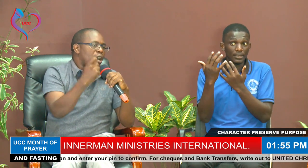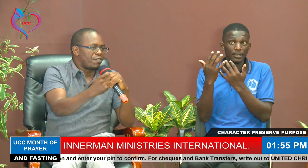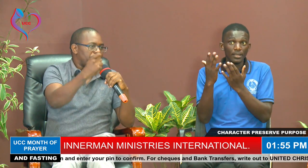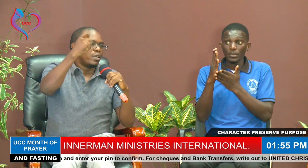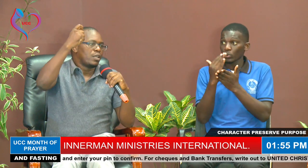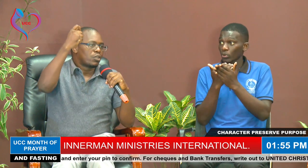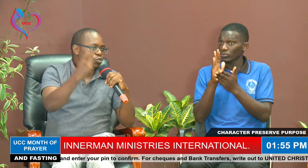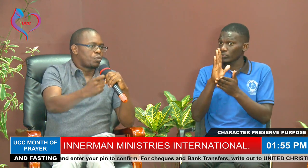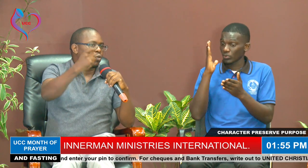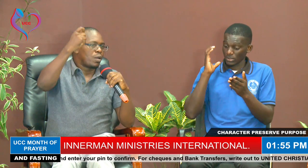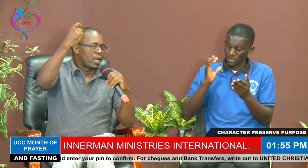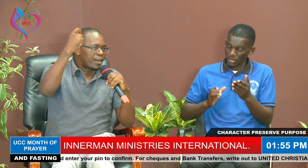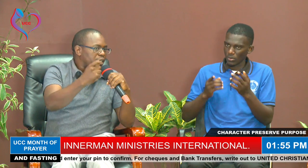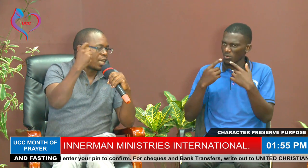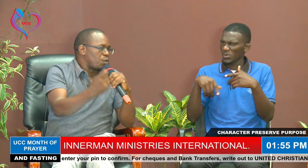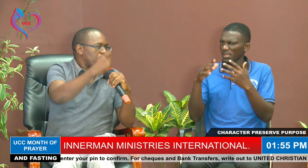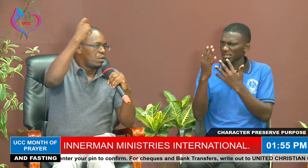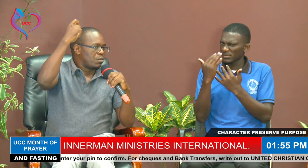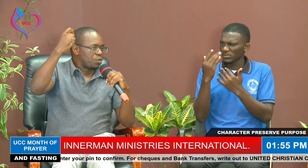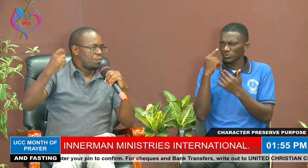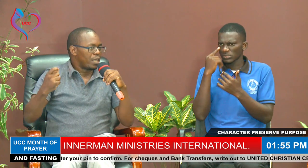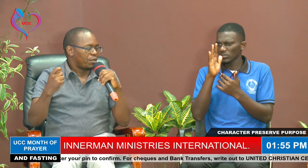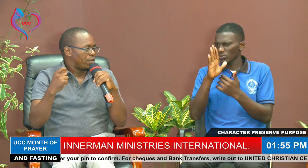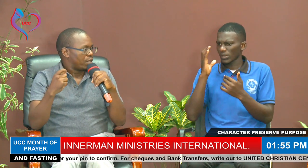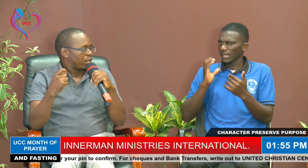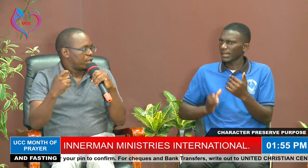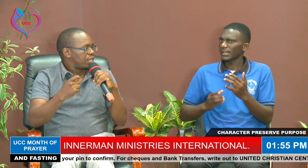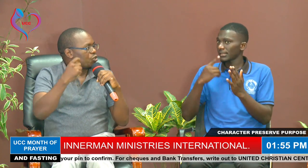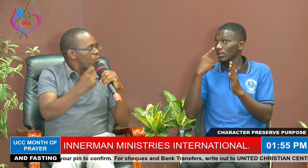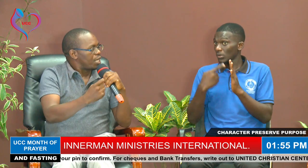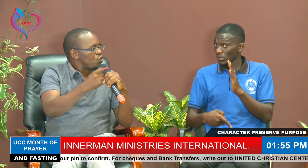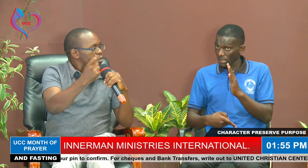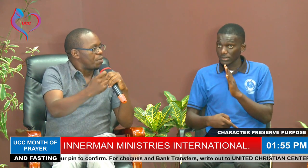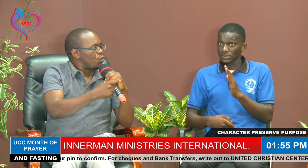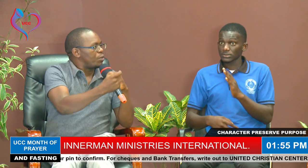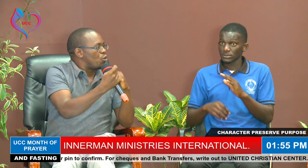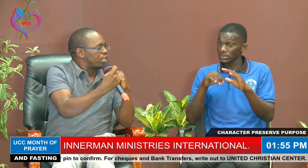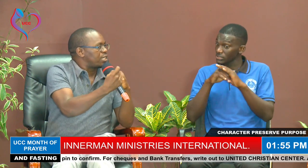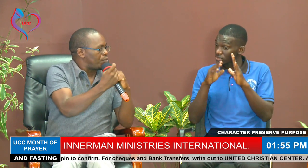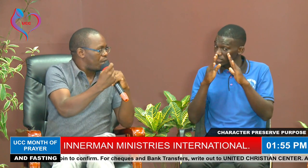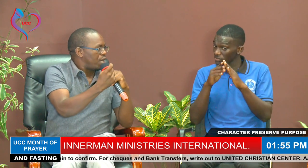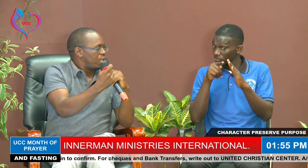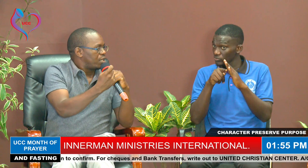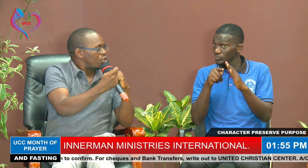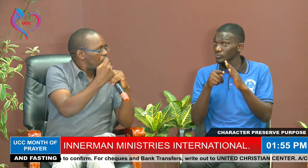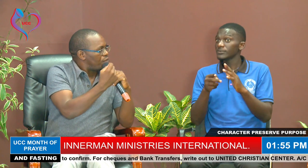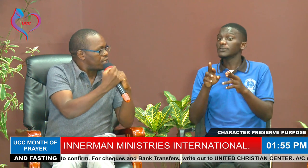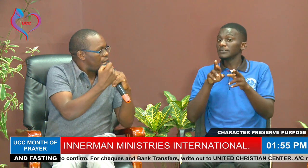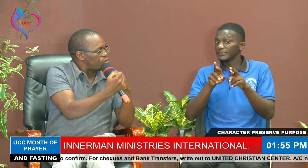have tusubira okulaba character yo mu nyumba eyo ise nyumba yinyumba mbakugemwogezesebwa ise nyumba is a house